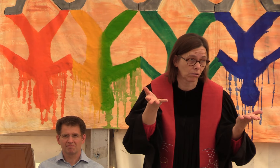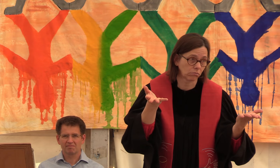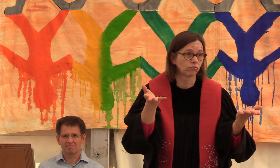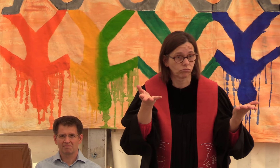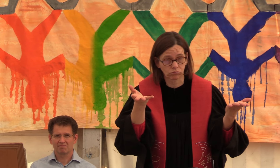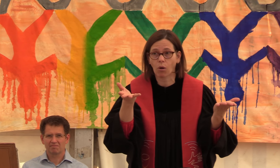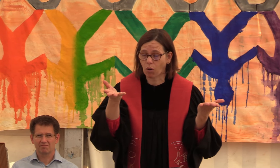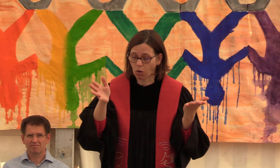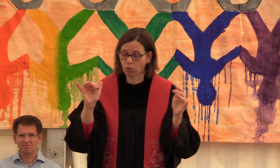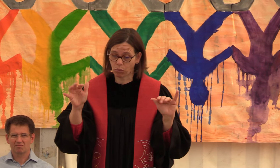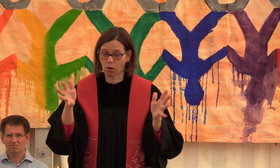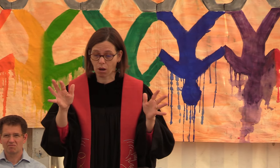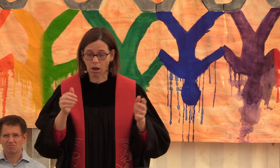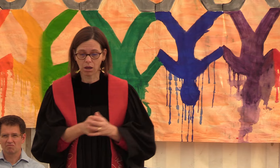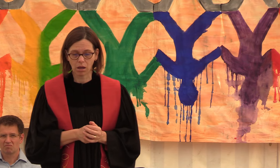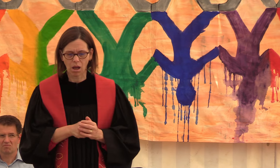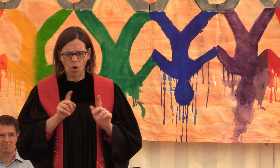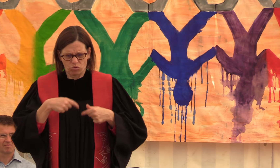Ja?